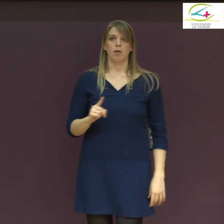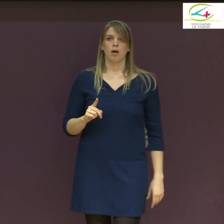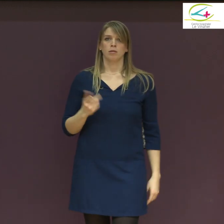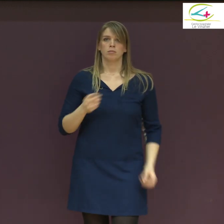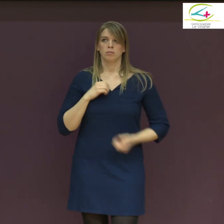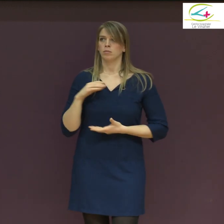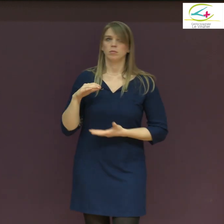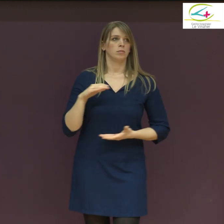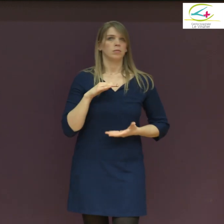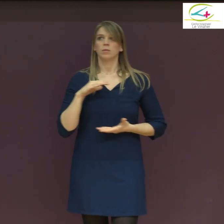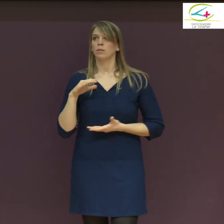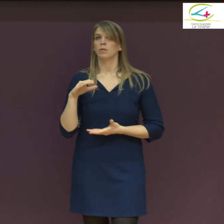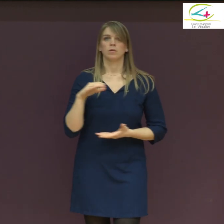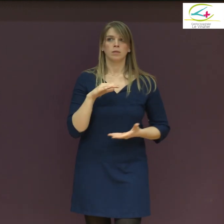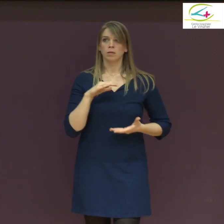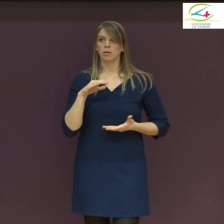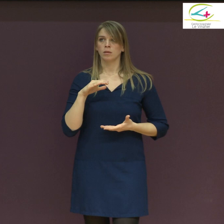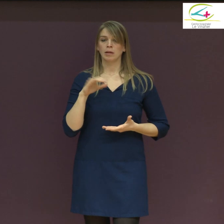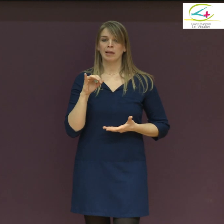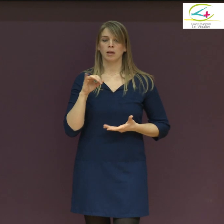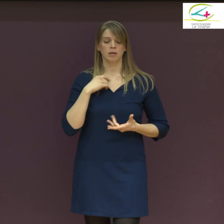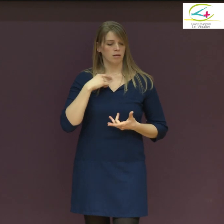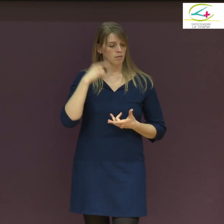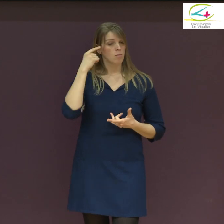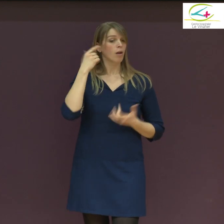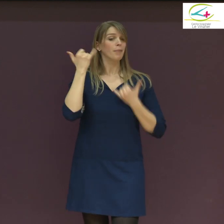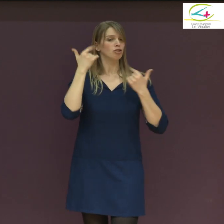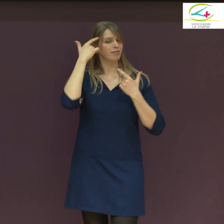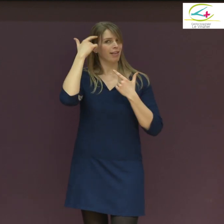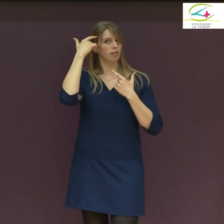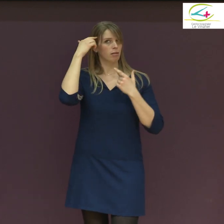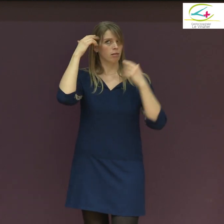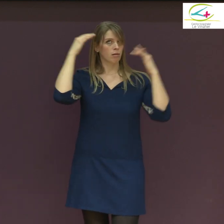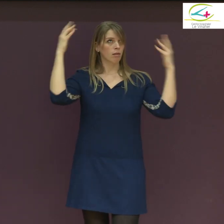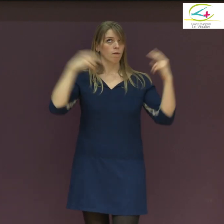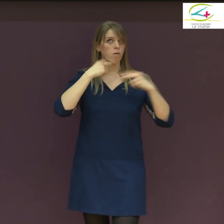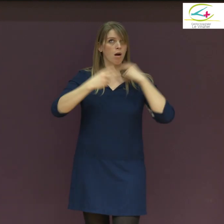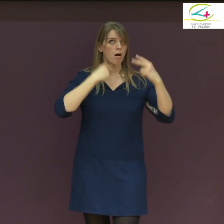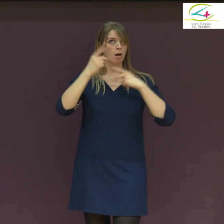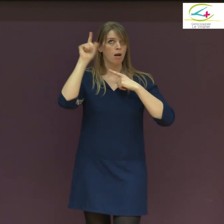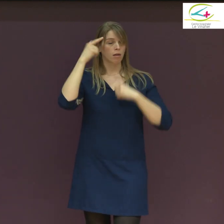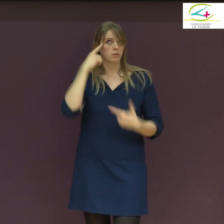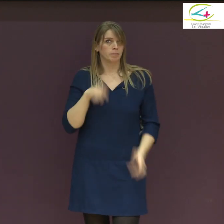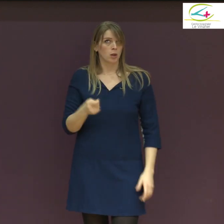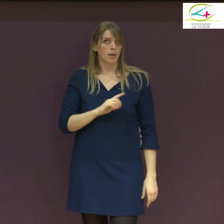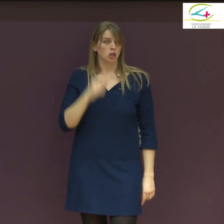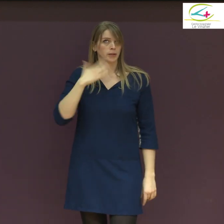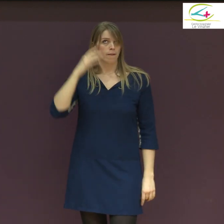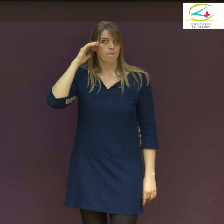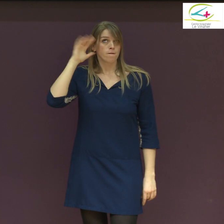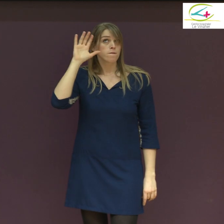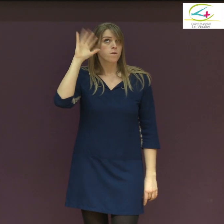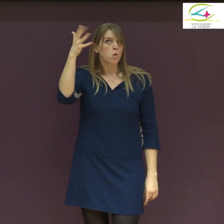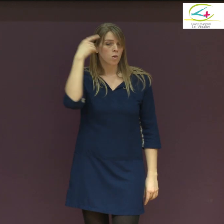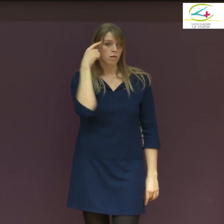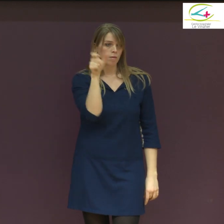qui ?» Eh bien, j'ai des voix dans la tête. Je sais que ce n'est pas normal. Je suis fou. Alors, c'est un mot qu'on